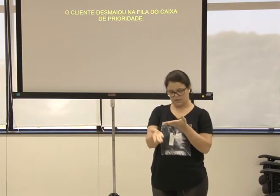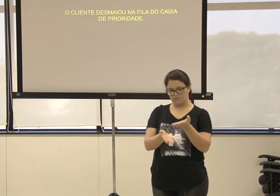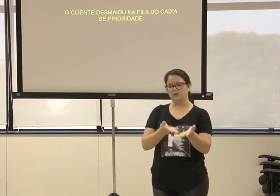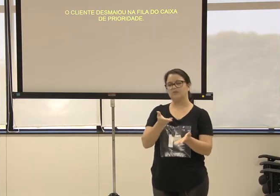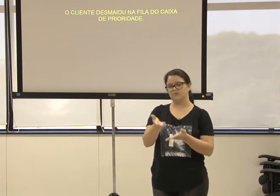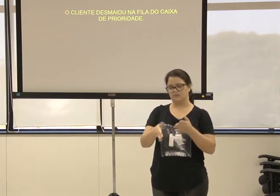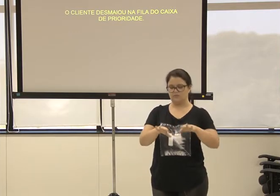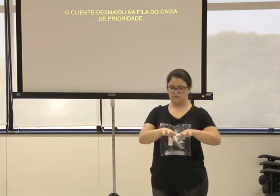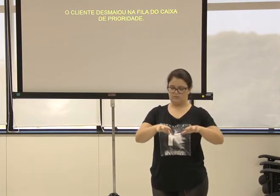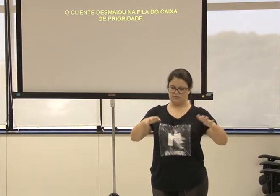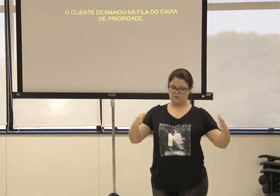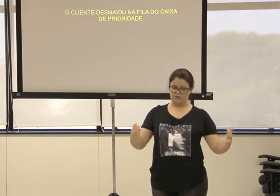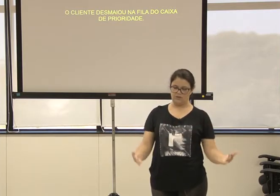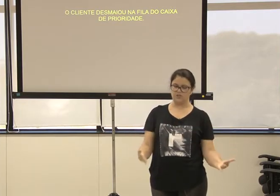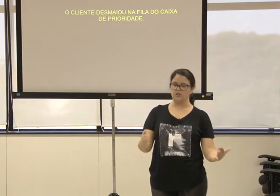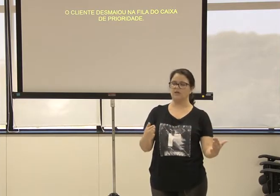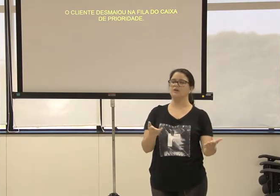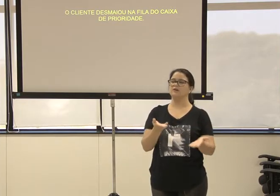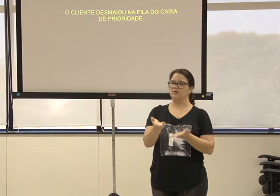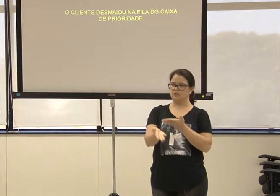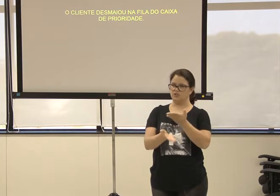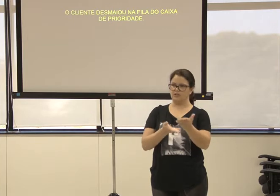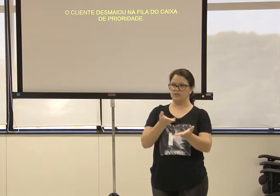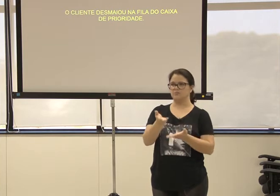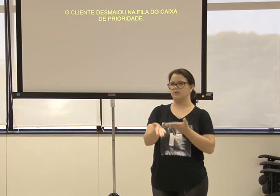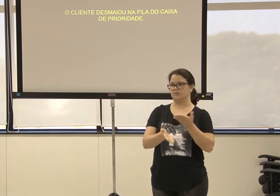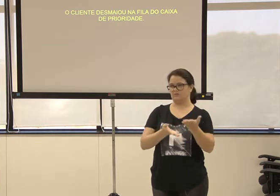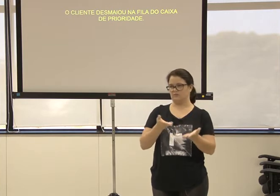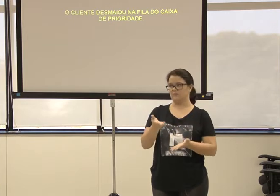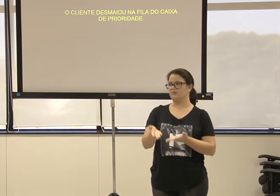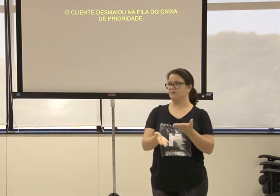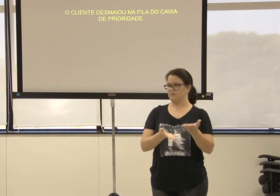atendimento. Guichê de atendimento.